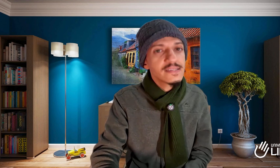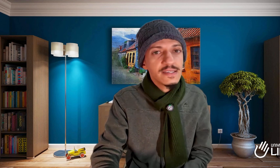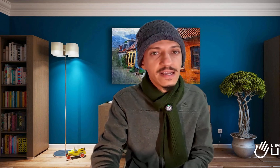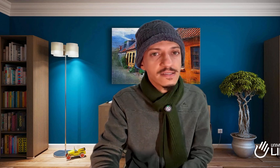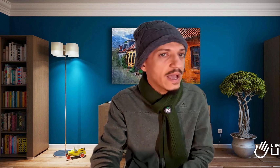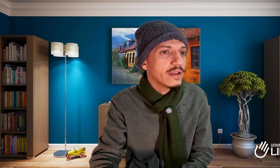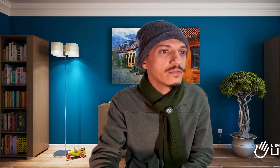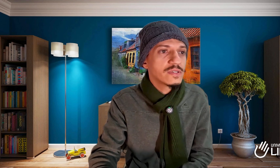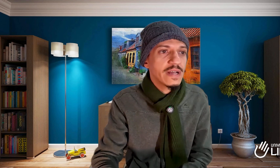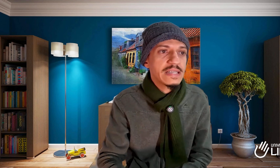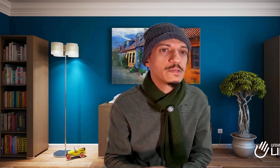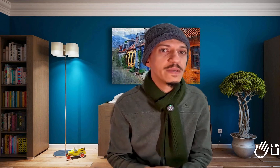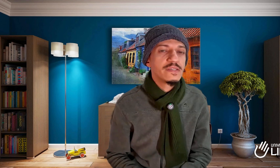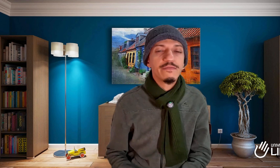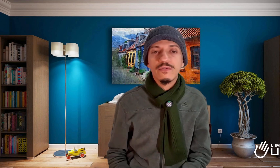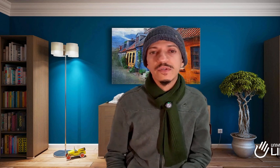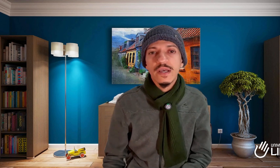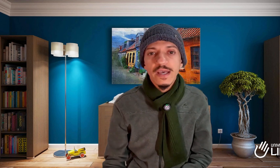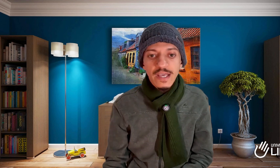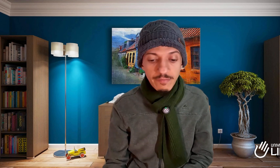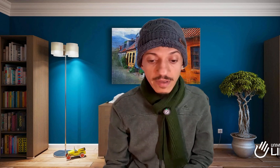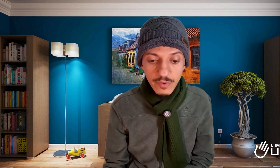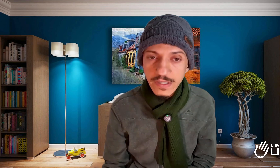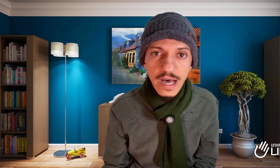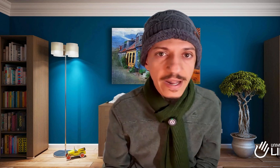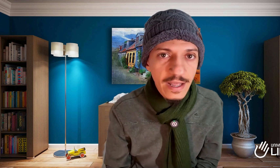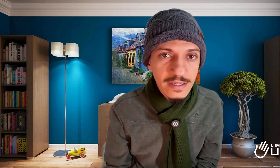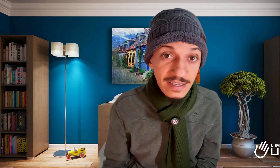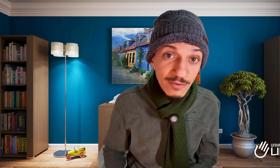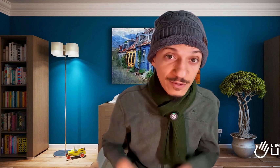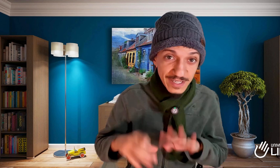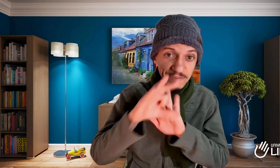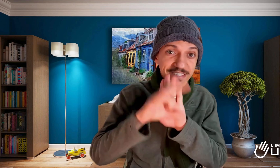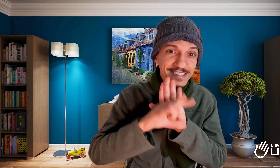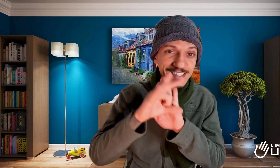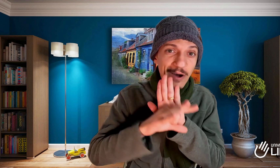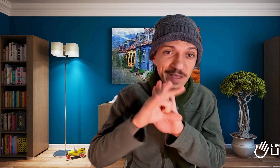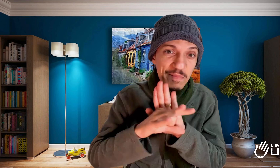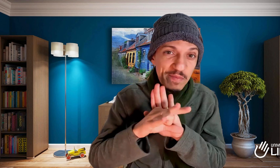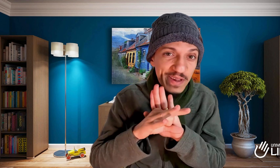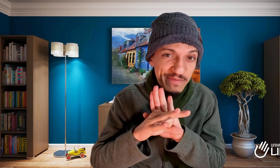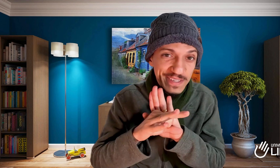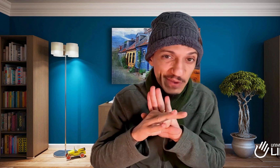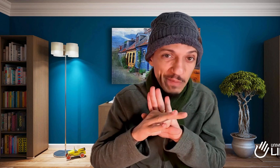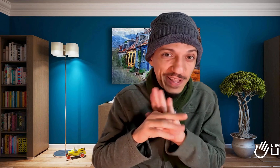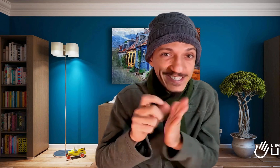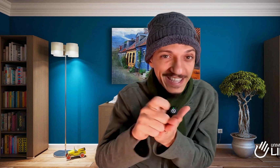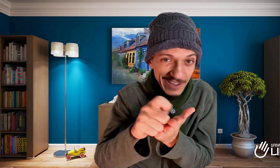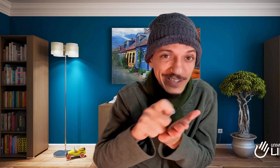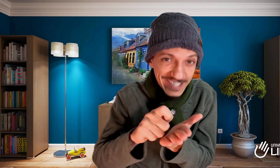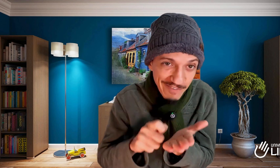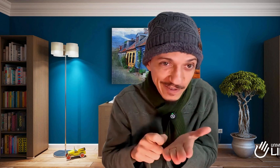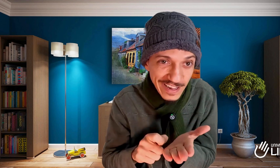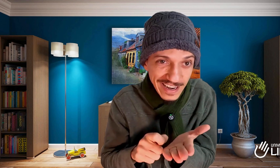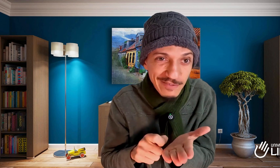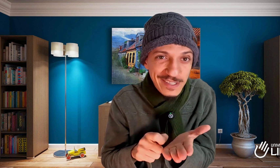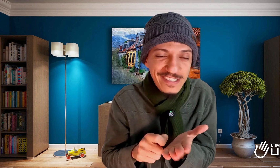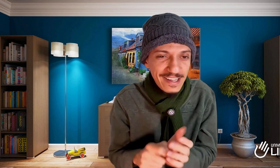sinais técnicos, sinais específicos e memorizar eles. Inclusive, esse sinal aqui, a primeira vez que eu aprendi ele, eu escrevi na língua de sinais